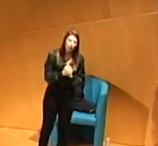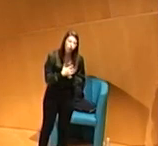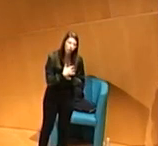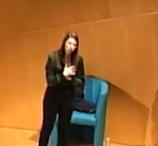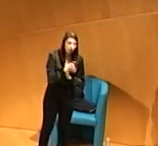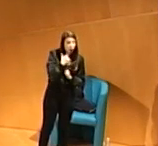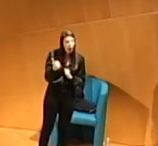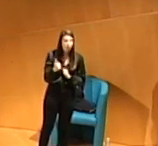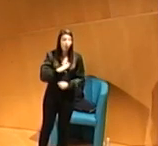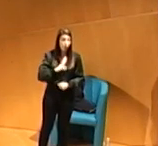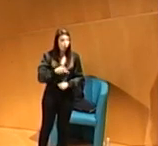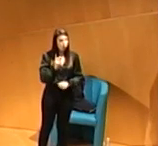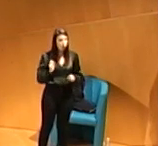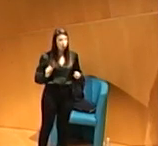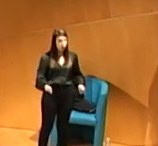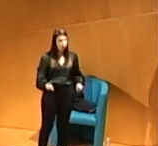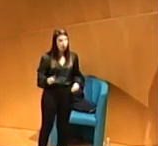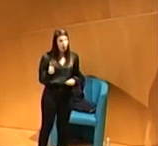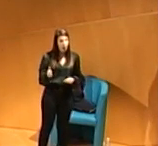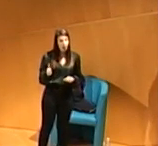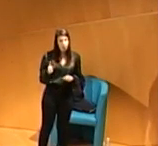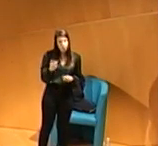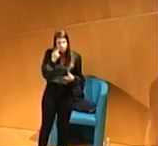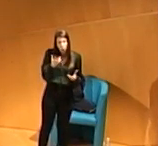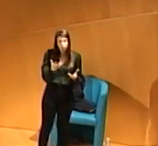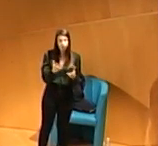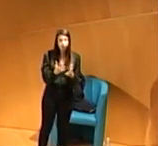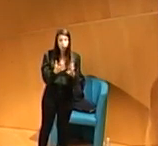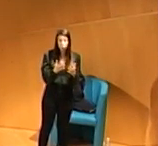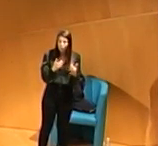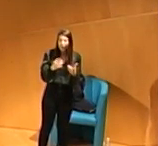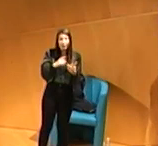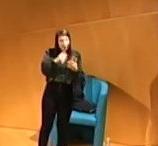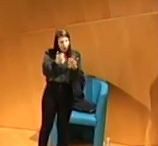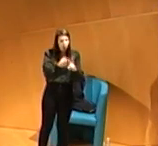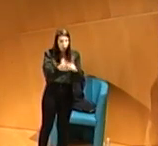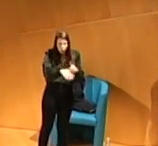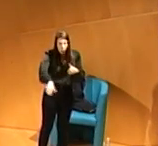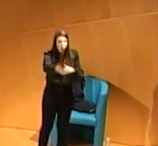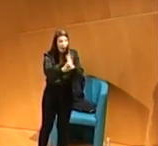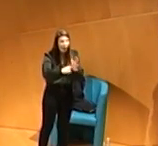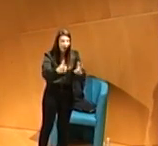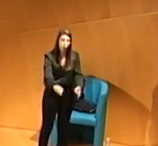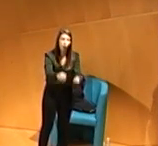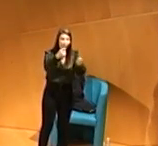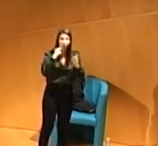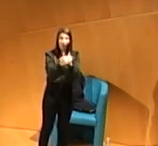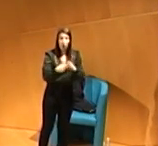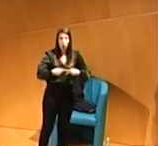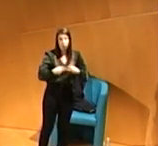elle trouve aussi les regards tordus. Elle trouve aussi les regards tordus. Donc, il faut rééduquer. Il faut vivre ensemble pour plus avoir